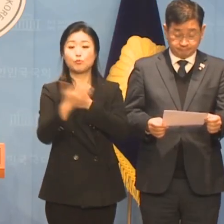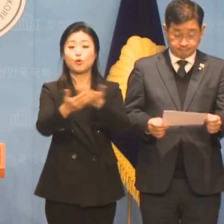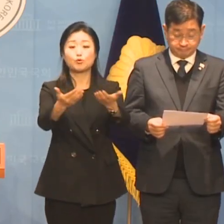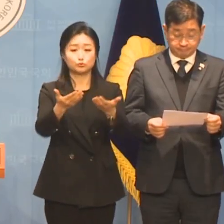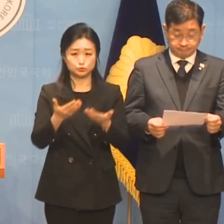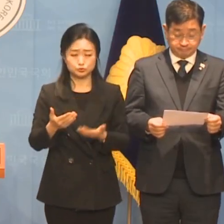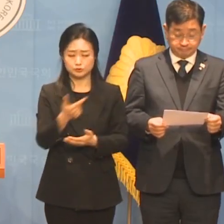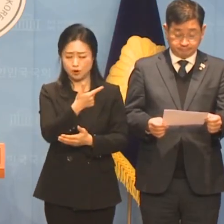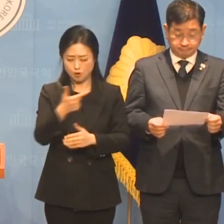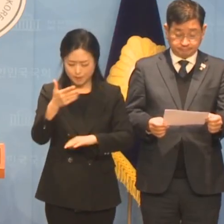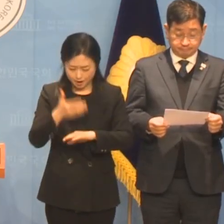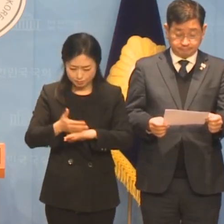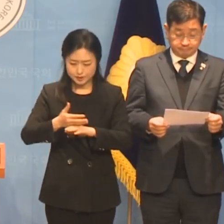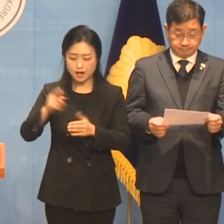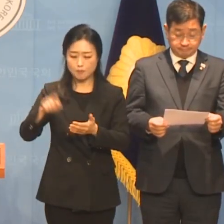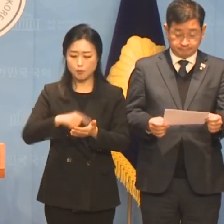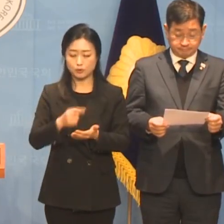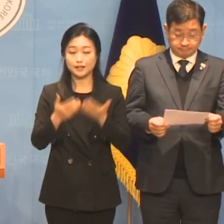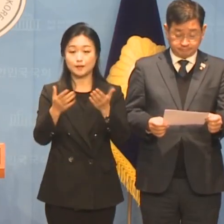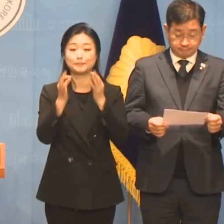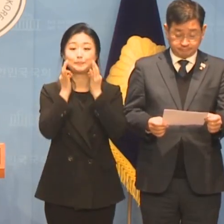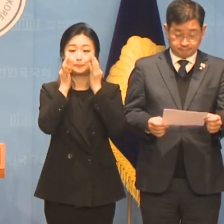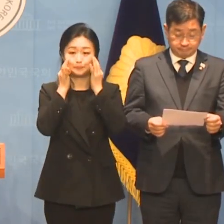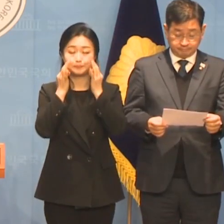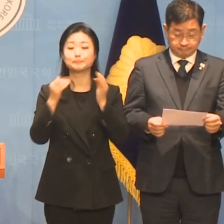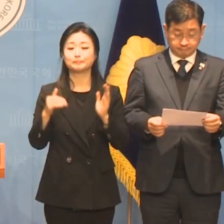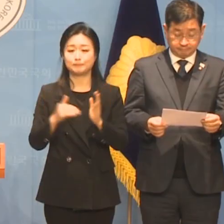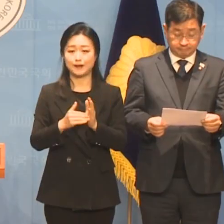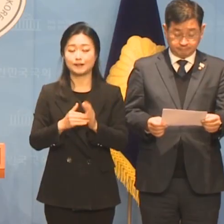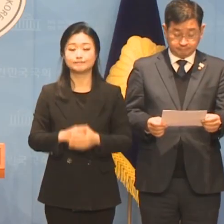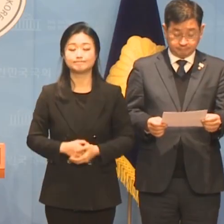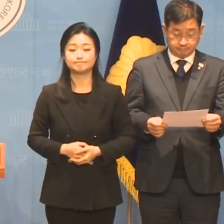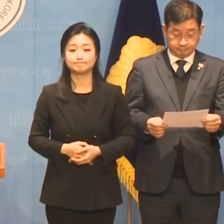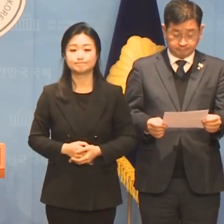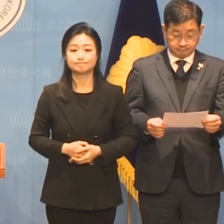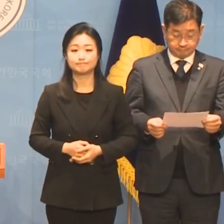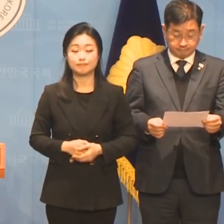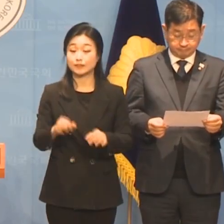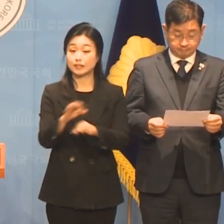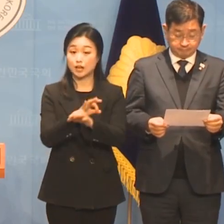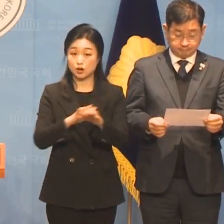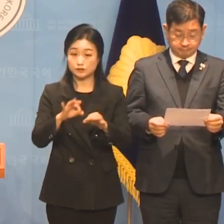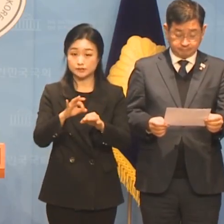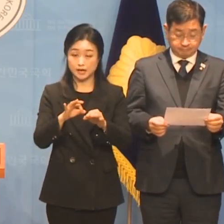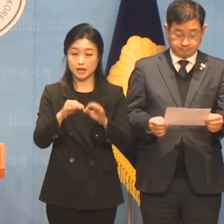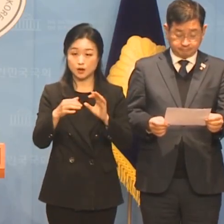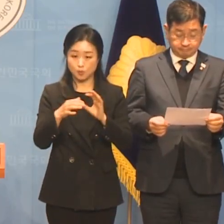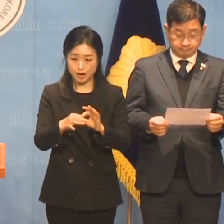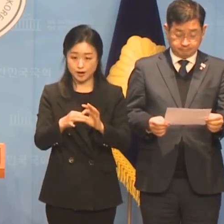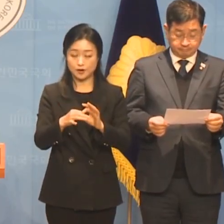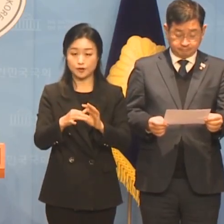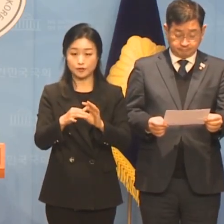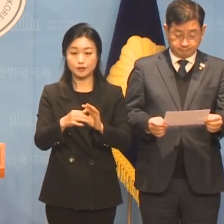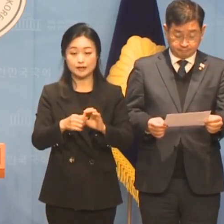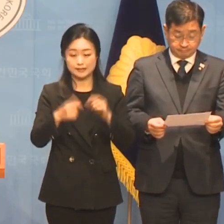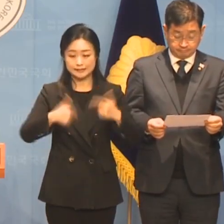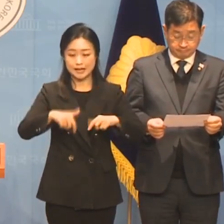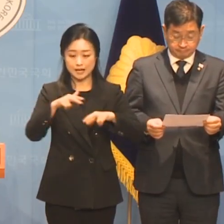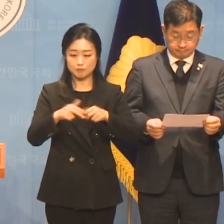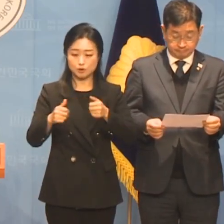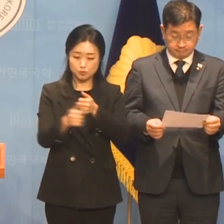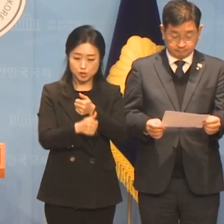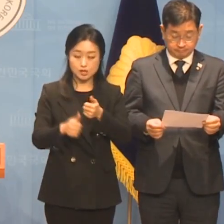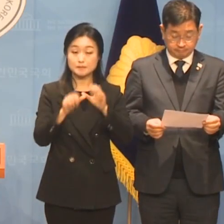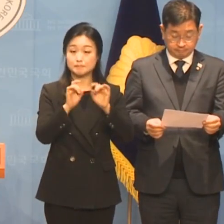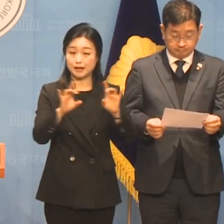대한 보답을 하고자 노력했습니다. 그 결과로 경제유관 상임위는 물론 여러 상임위에서